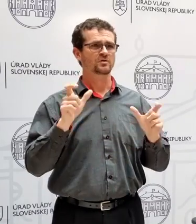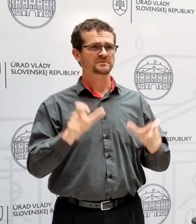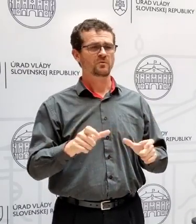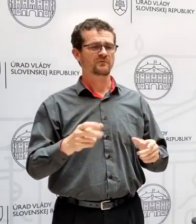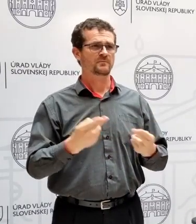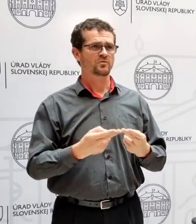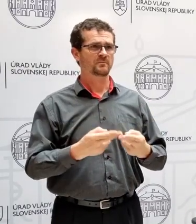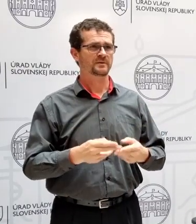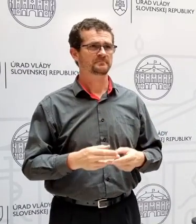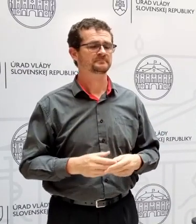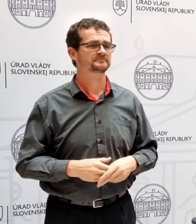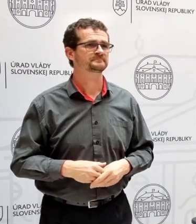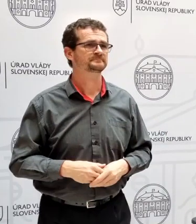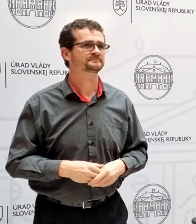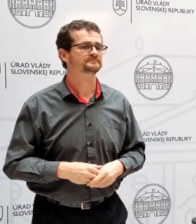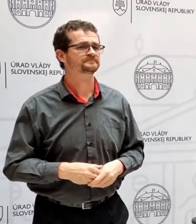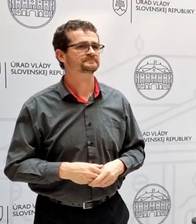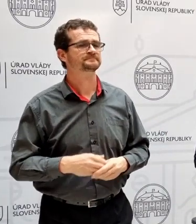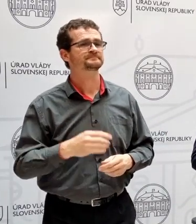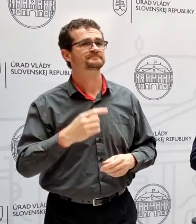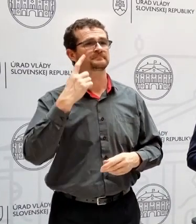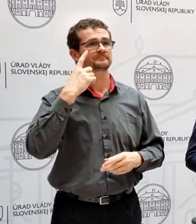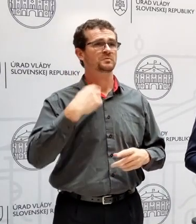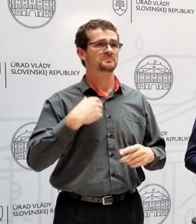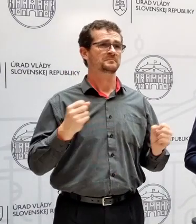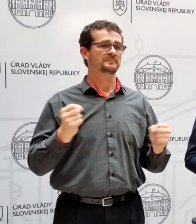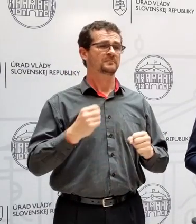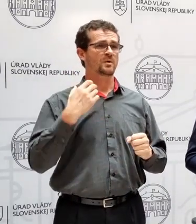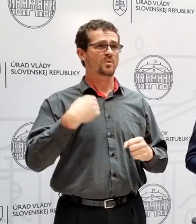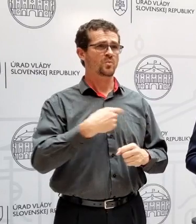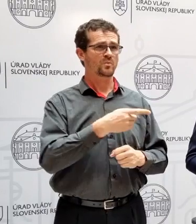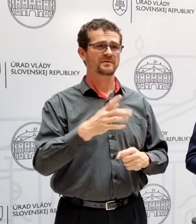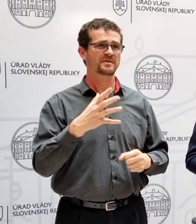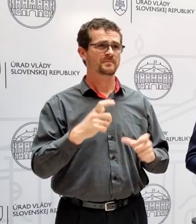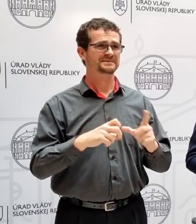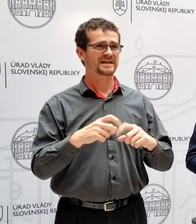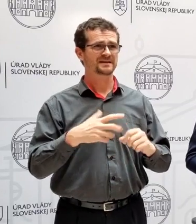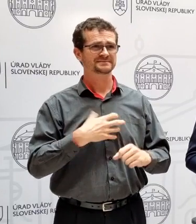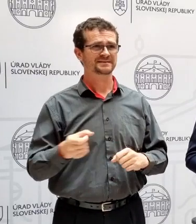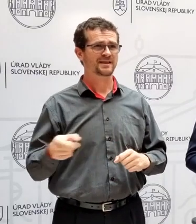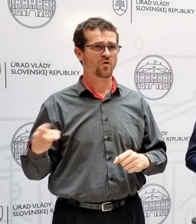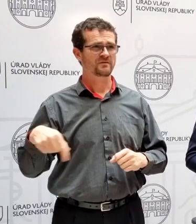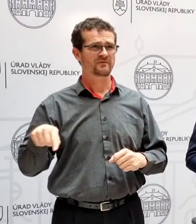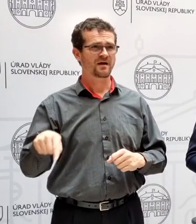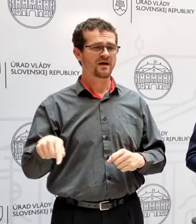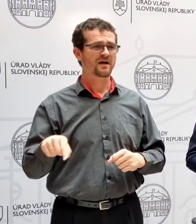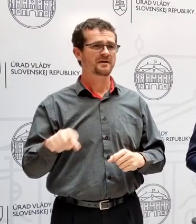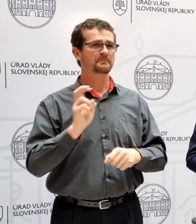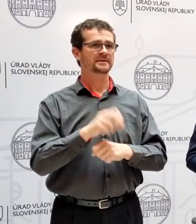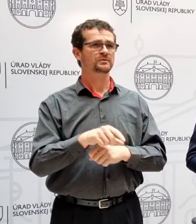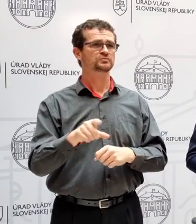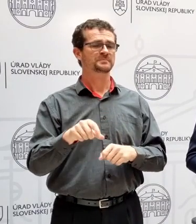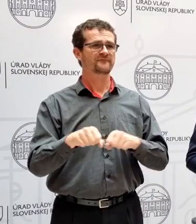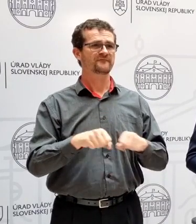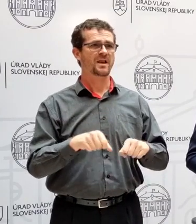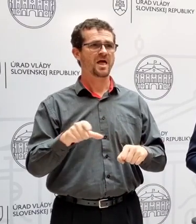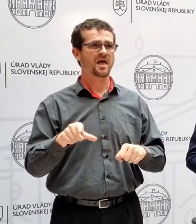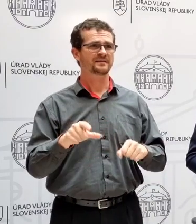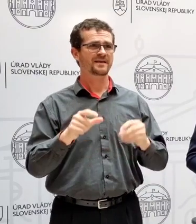zablokovať a podobne. Bohužiaľ, obávam sa, že ľudia nebudú mať v Saske odvahu pristúpiť k